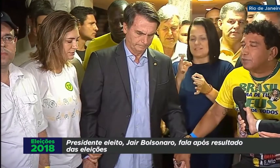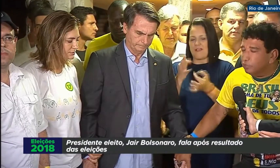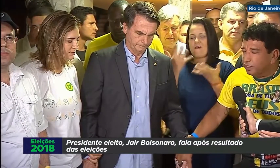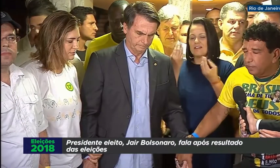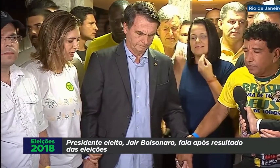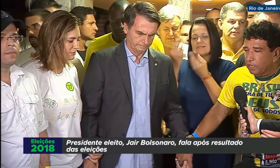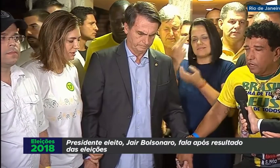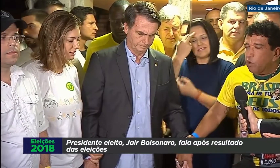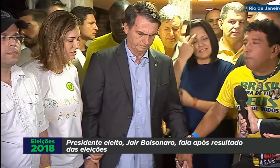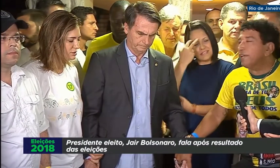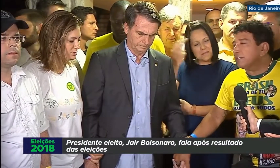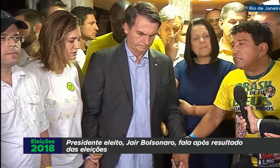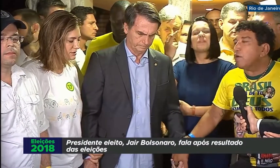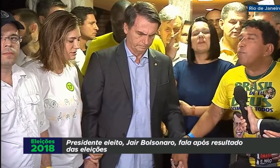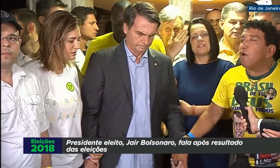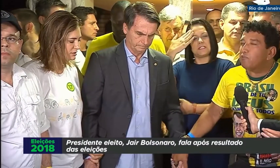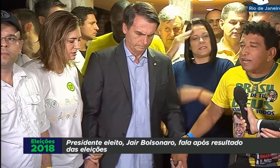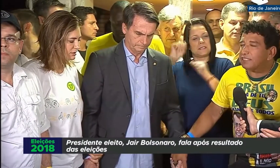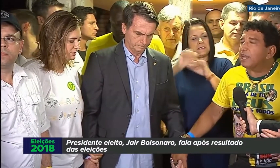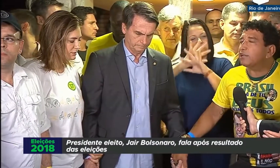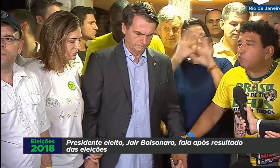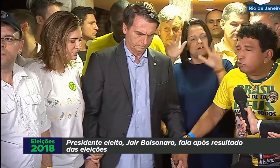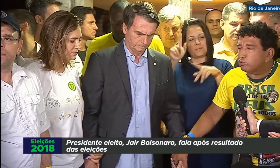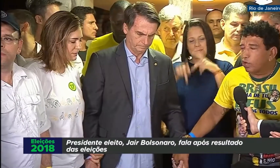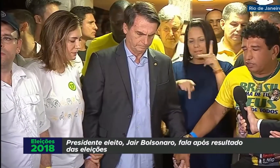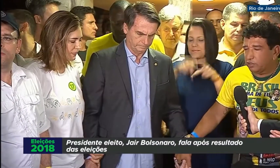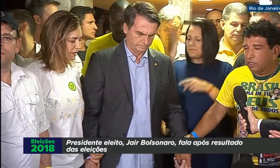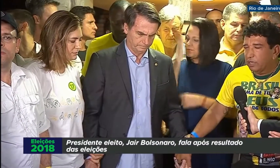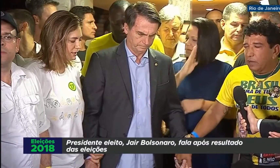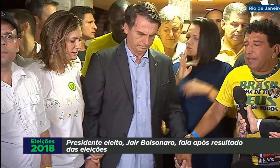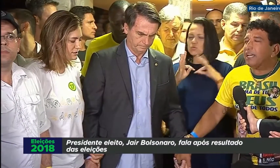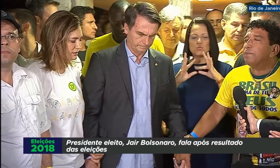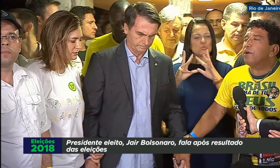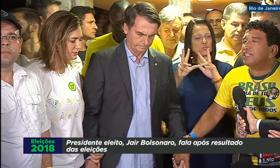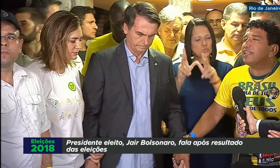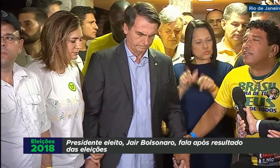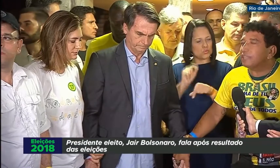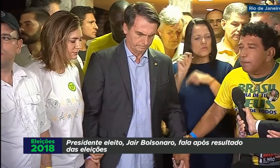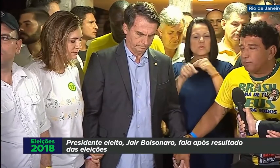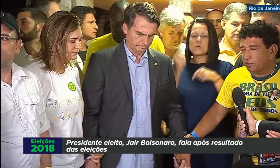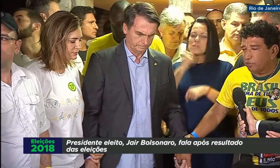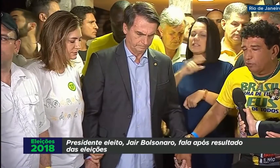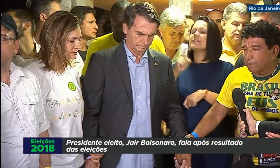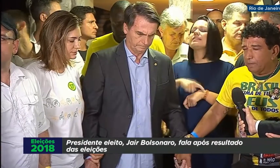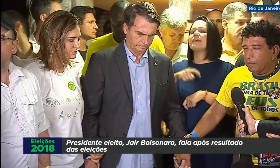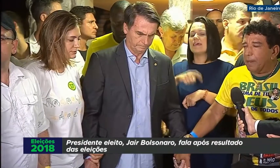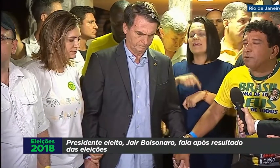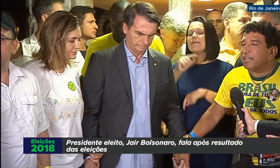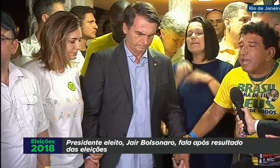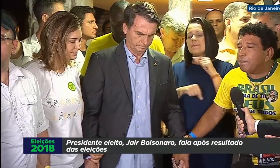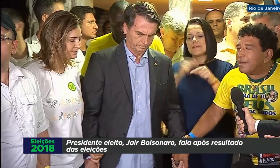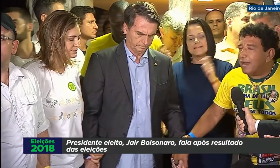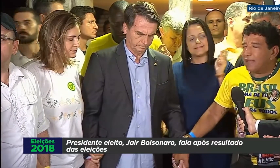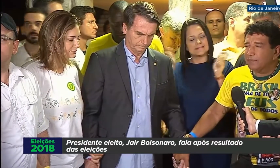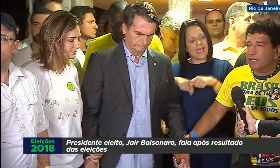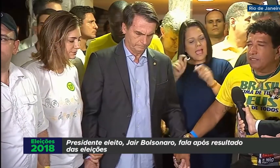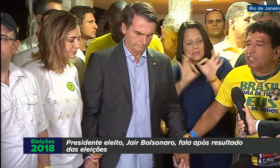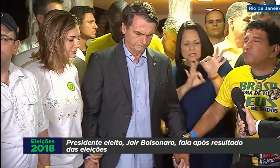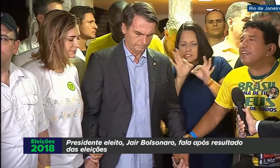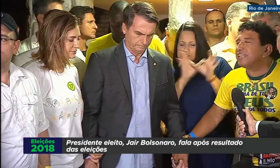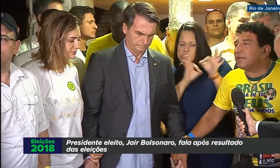ele sabedoria, compreensão ao povo brasileiro, a todos nós, para que ele possa ter tempo, Senhor, para poder